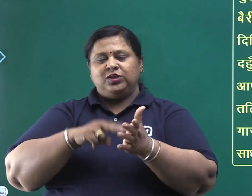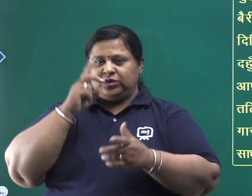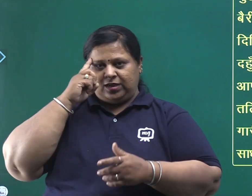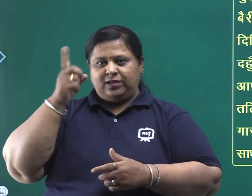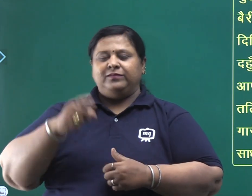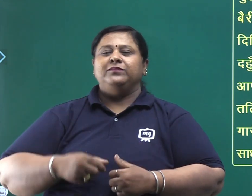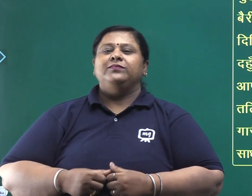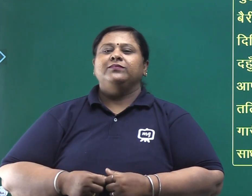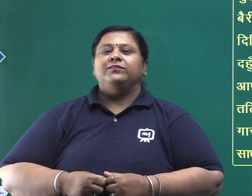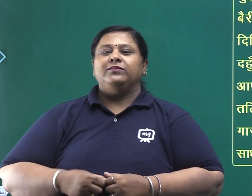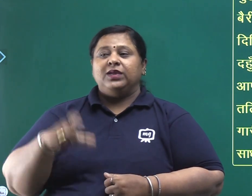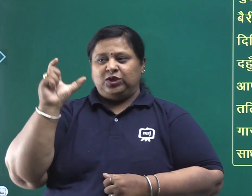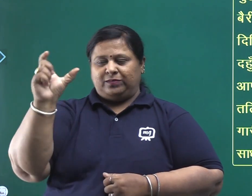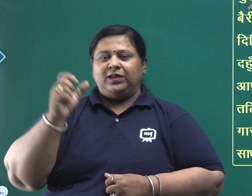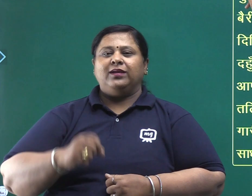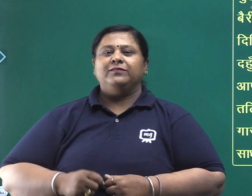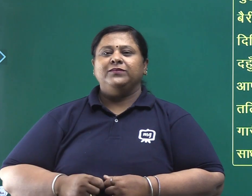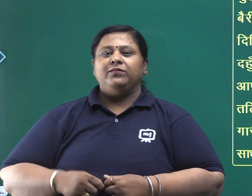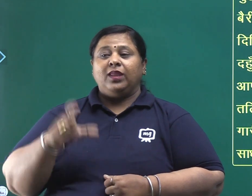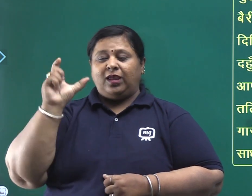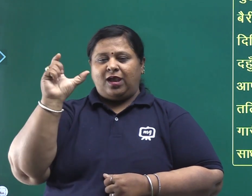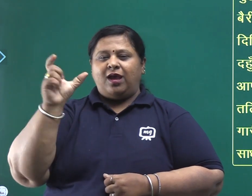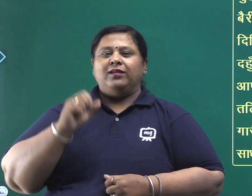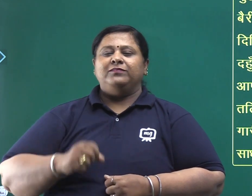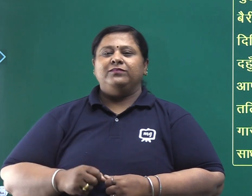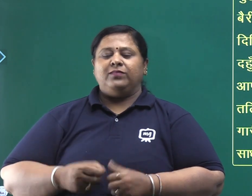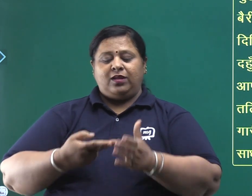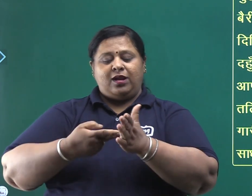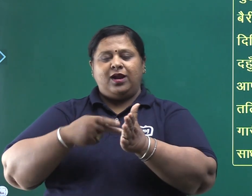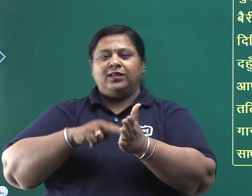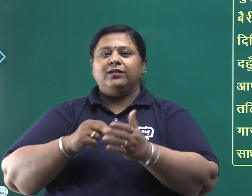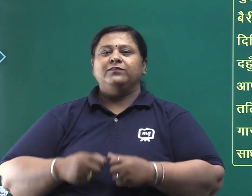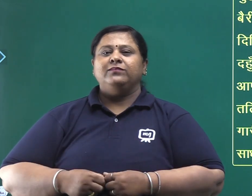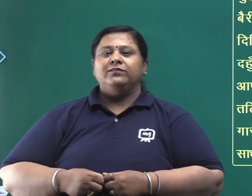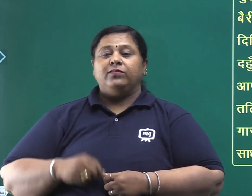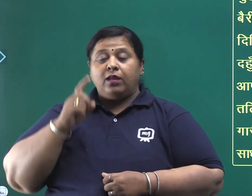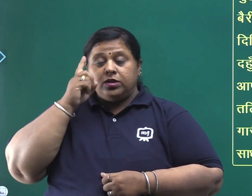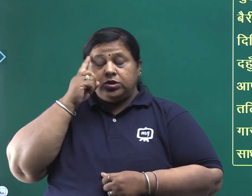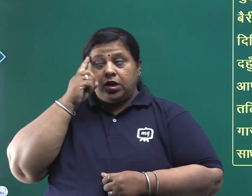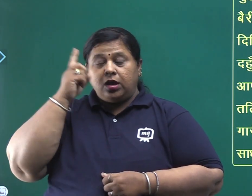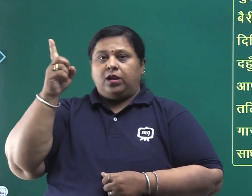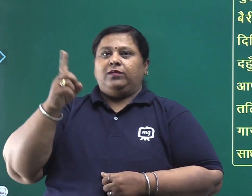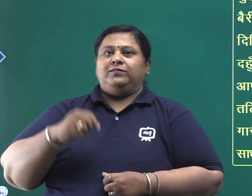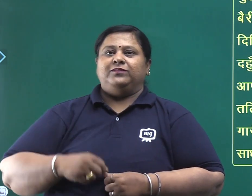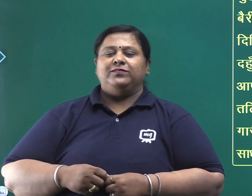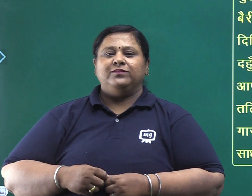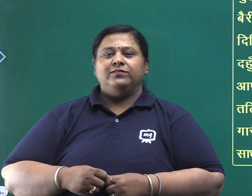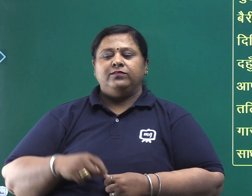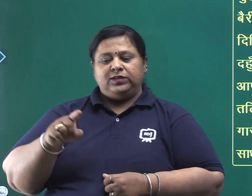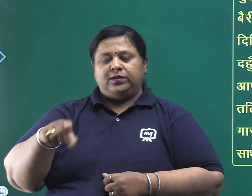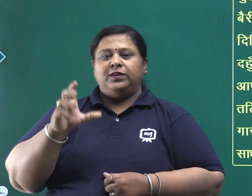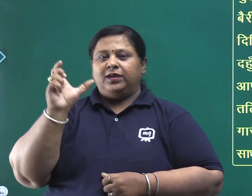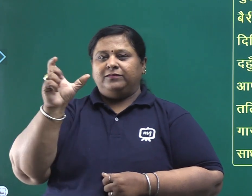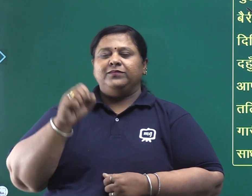जानेंगे। शब्द है ज्ञान, अर्थ होगा जानकारी। शब्द